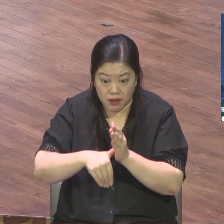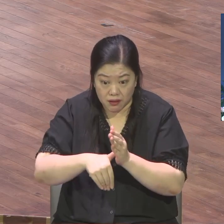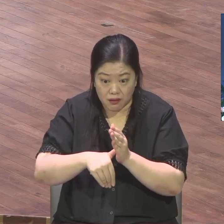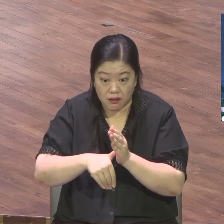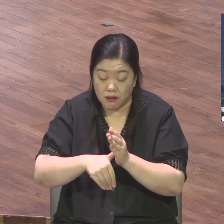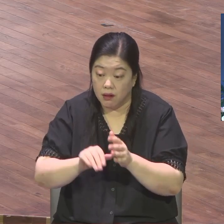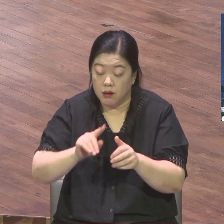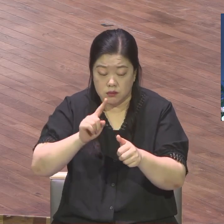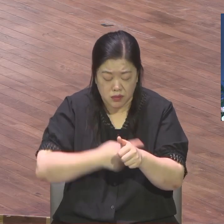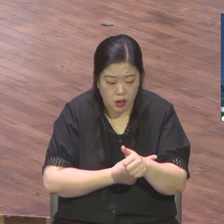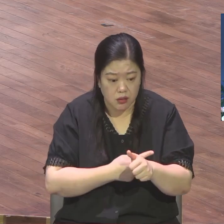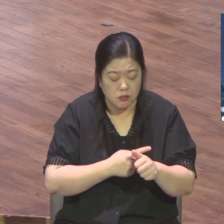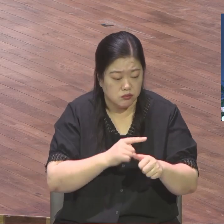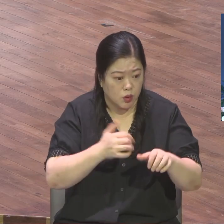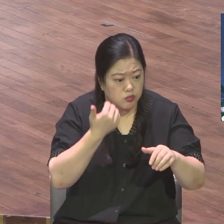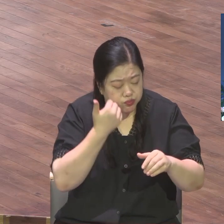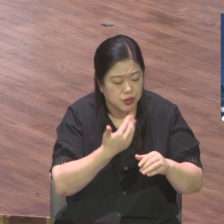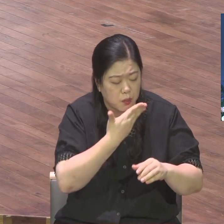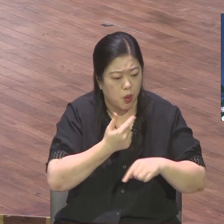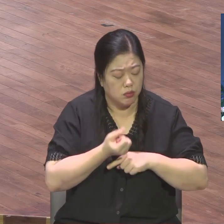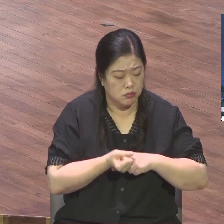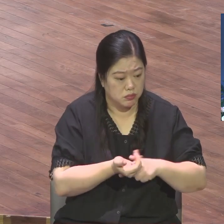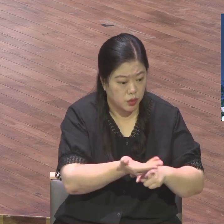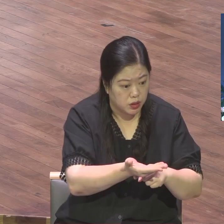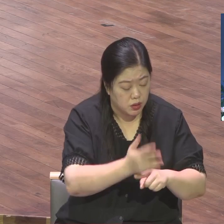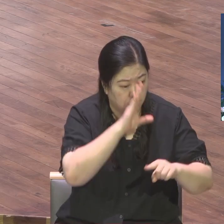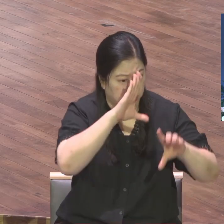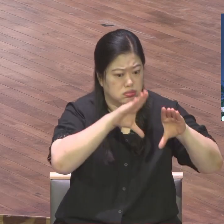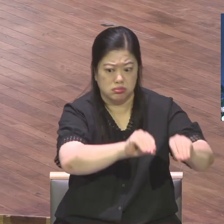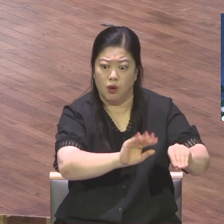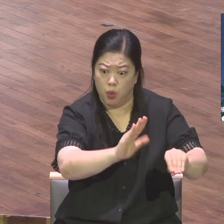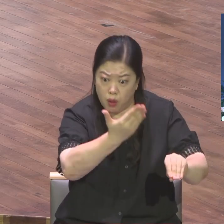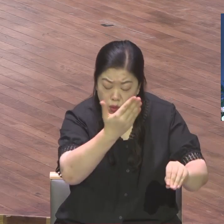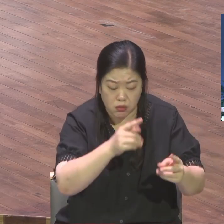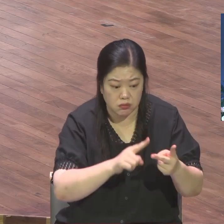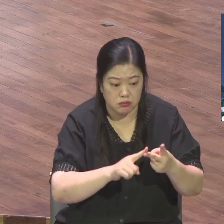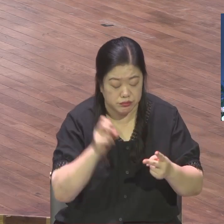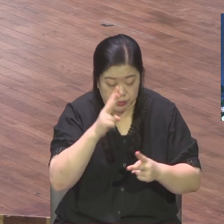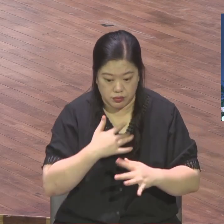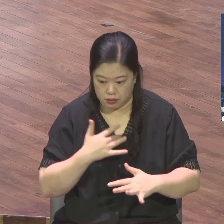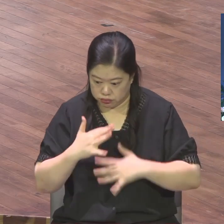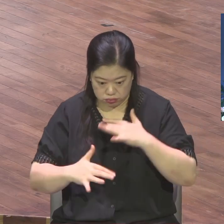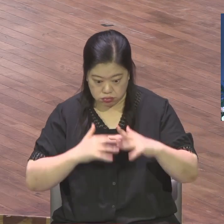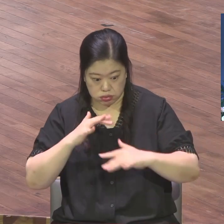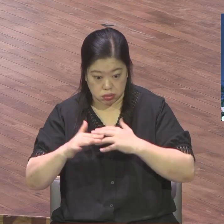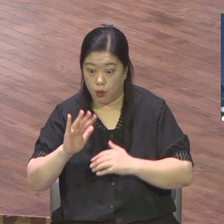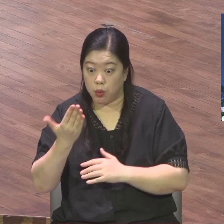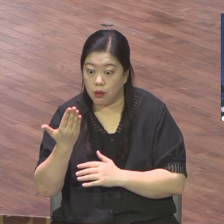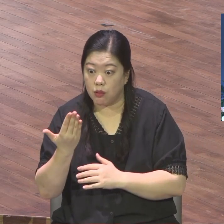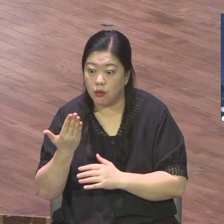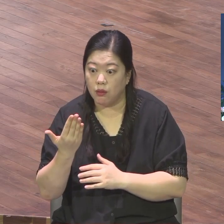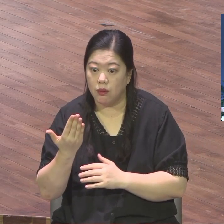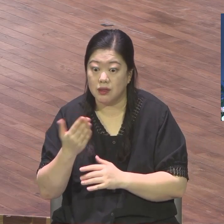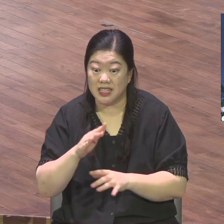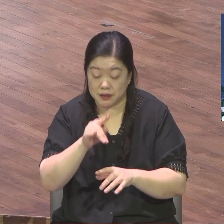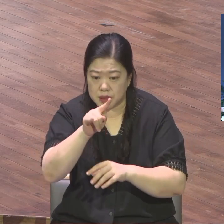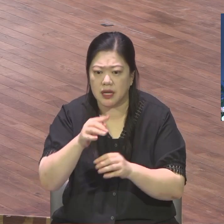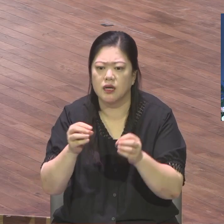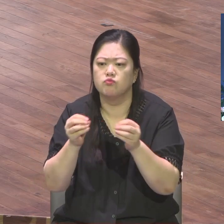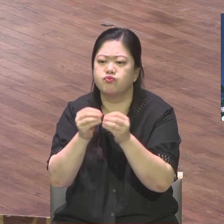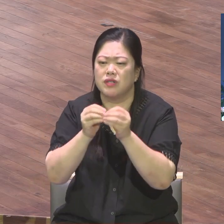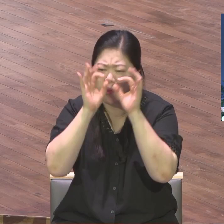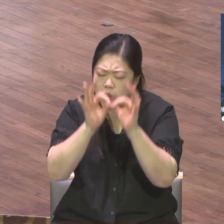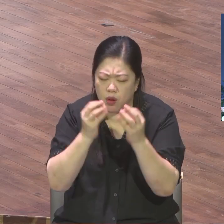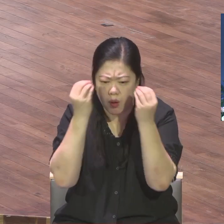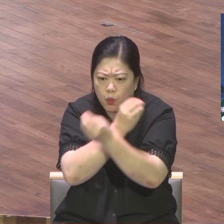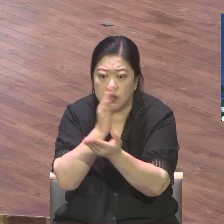보면 그런 일이 생기잖아요. 그 필요한 능력을 주신다. 그런데 말씀의 의도를 잘 봐야 돼요. 괜히 여러분이 집에